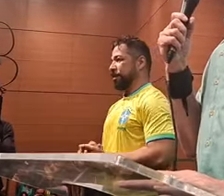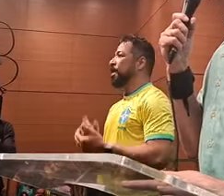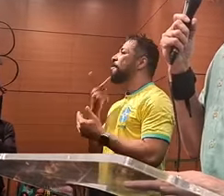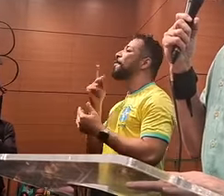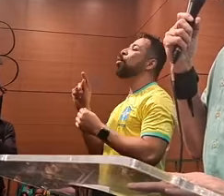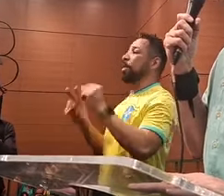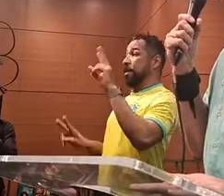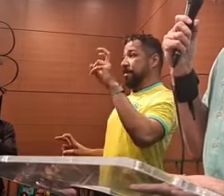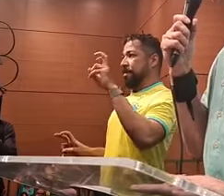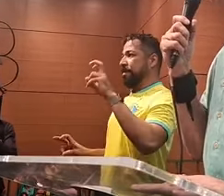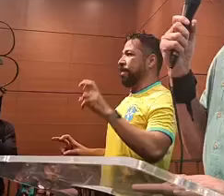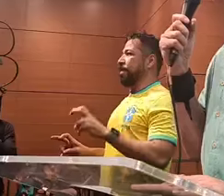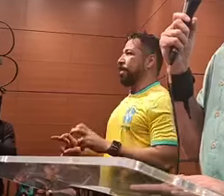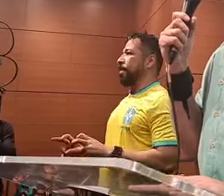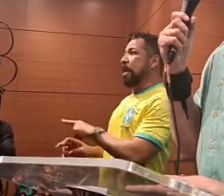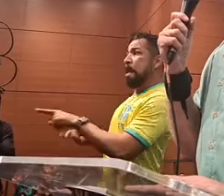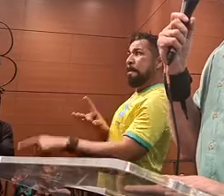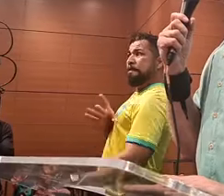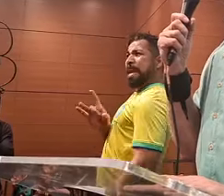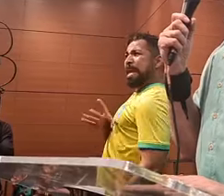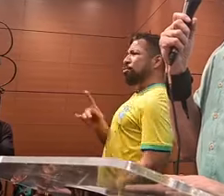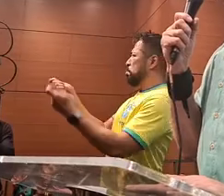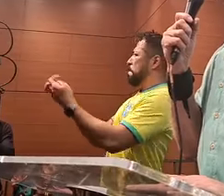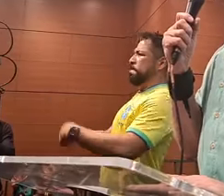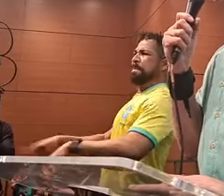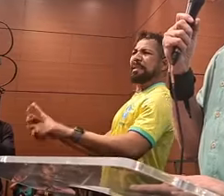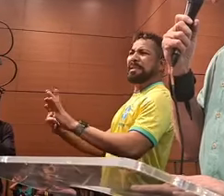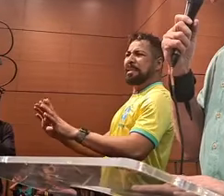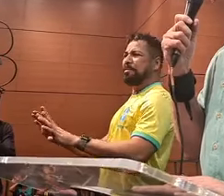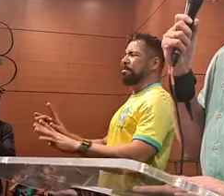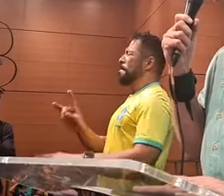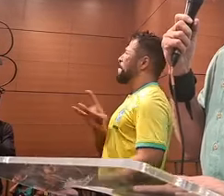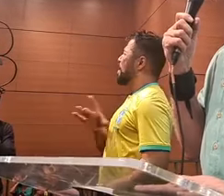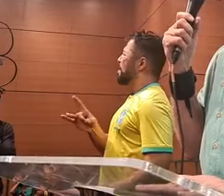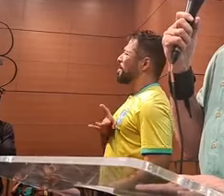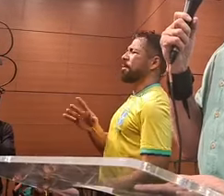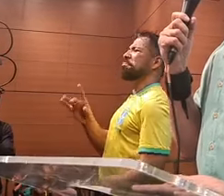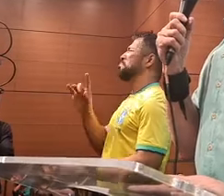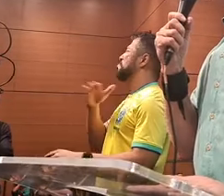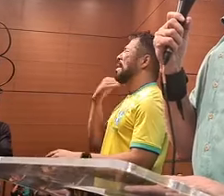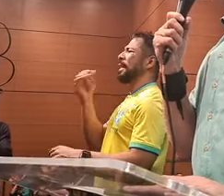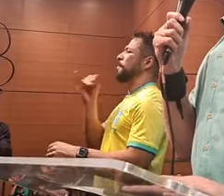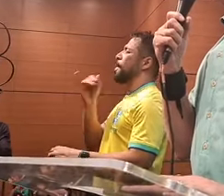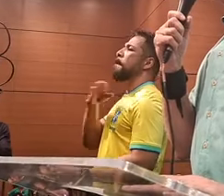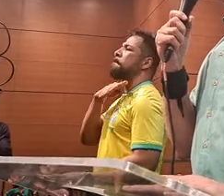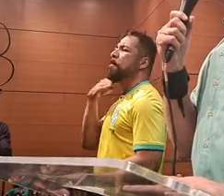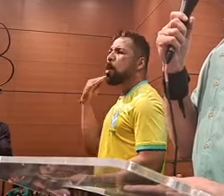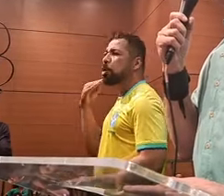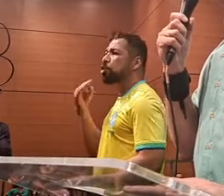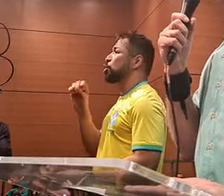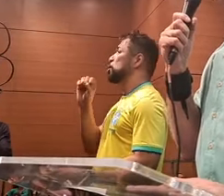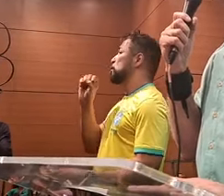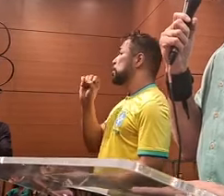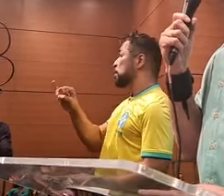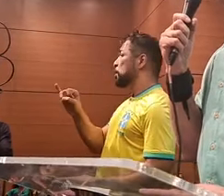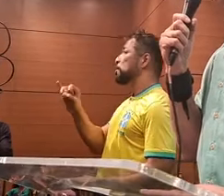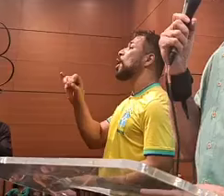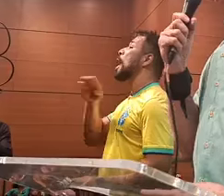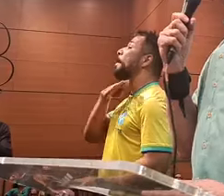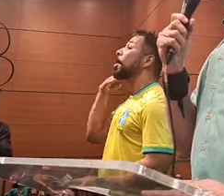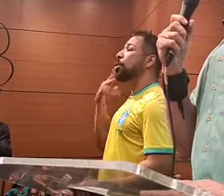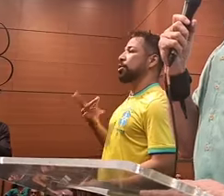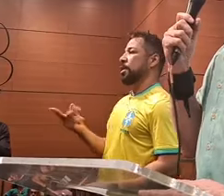que diz: nada temeis, nem mesmo a morte, a não ser a